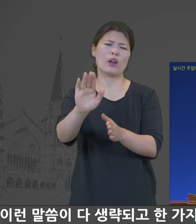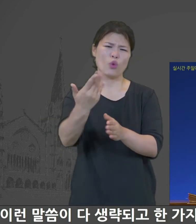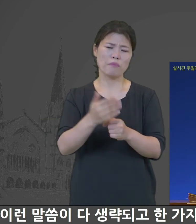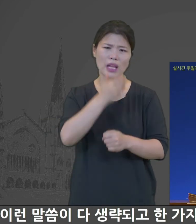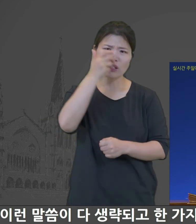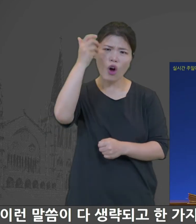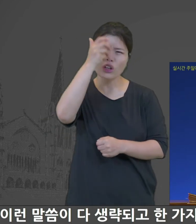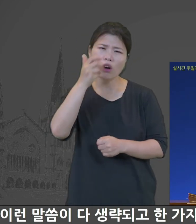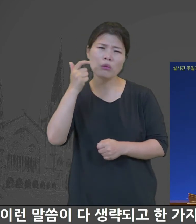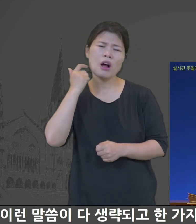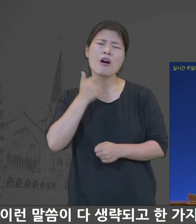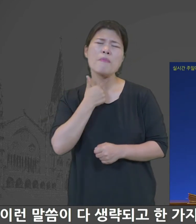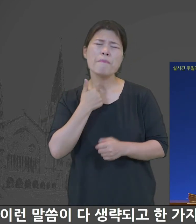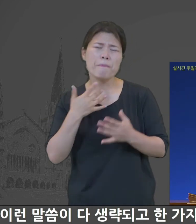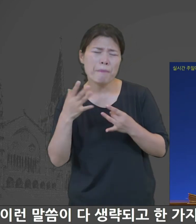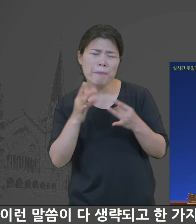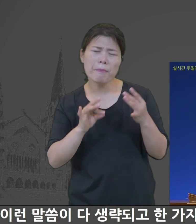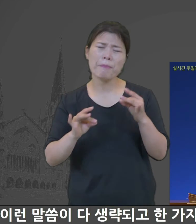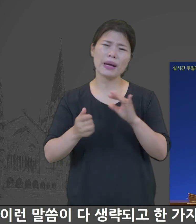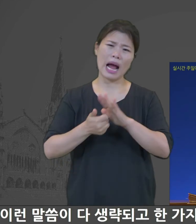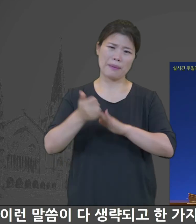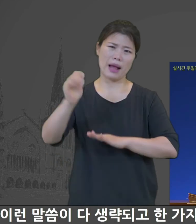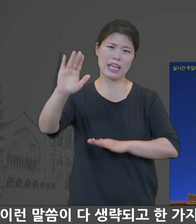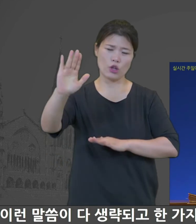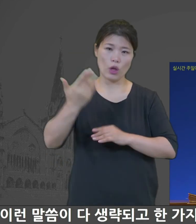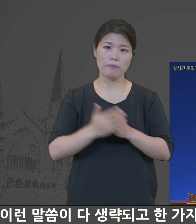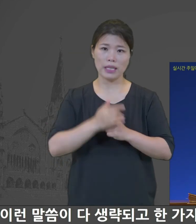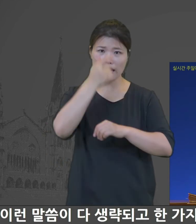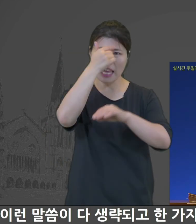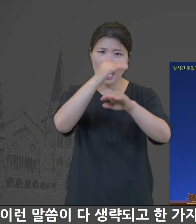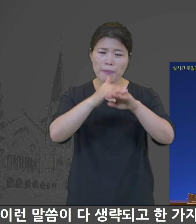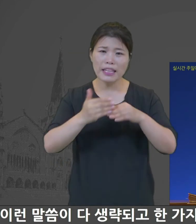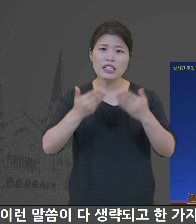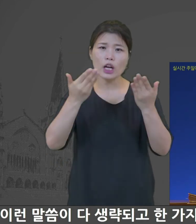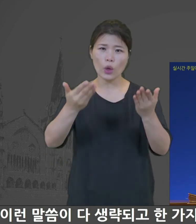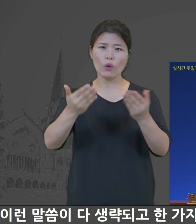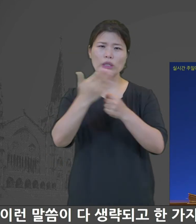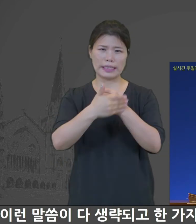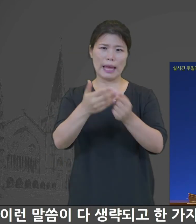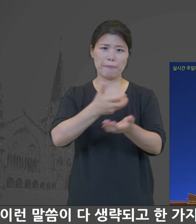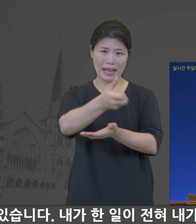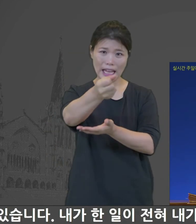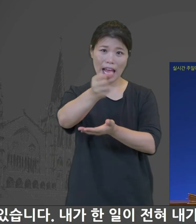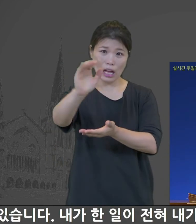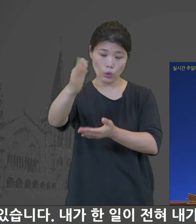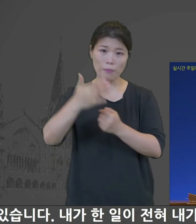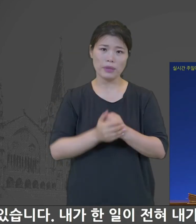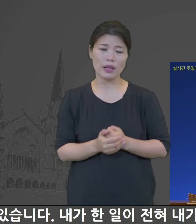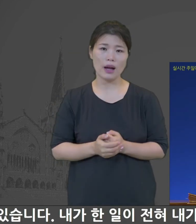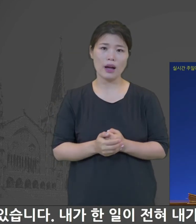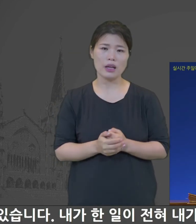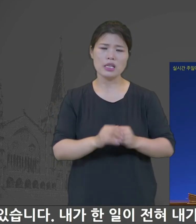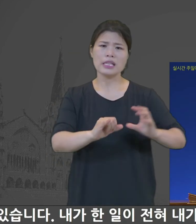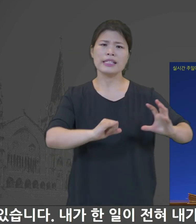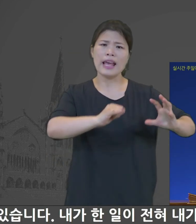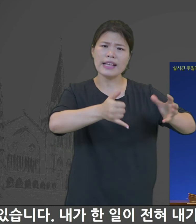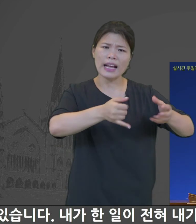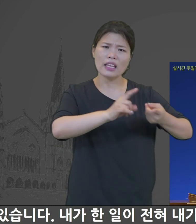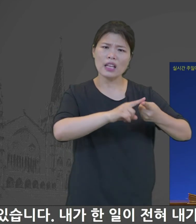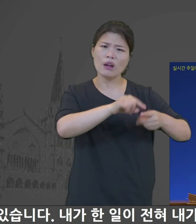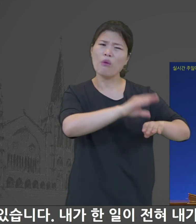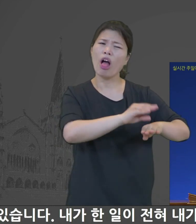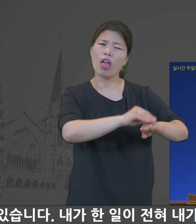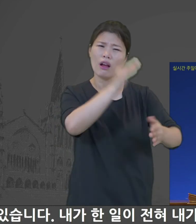뜻대로 살려고 노력해야 됩니다. 예배에 참석하고요, 은혜 받아야 됩니다. 어떻게든지 세상에 물들지 않고 살아야